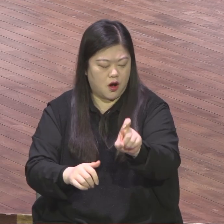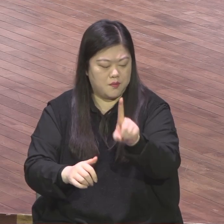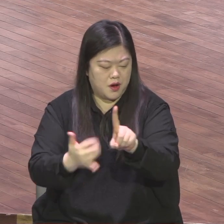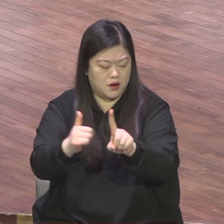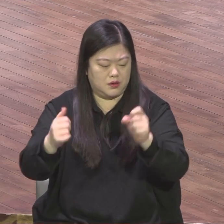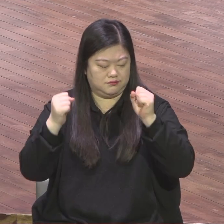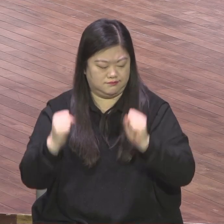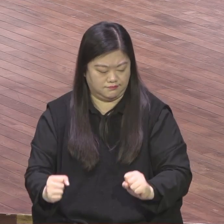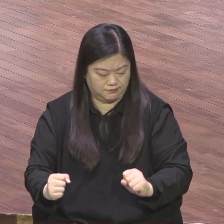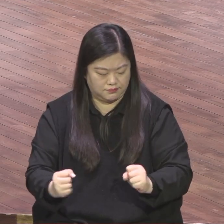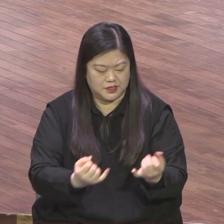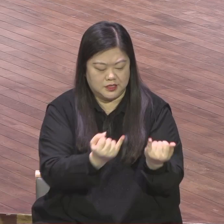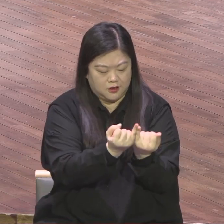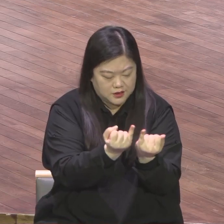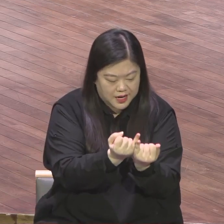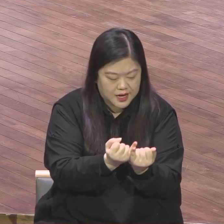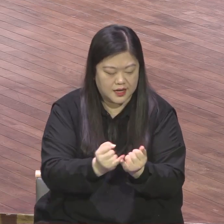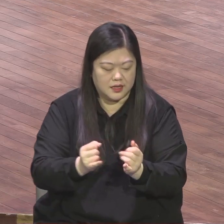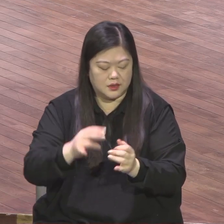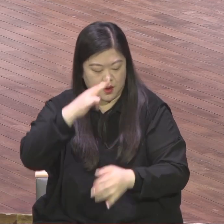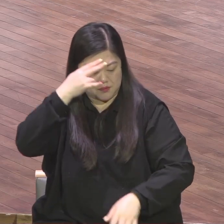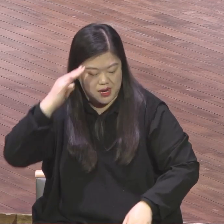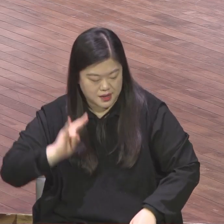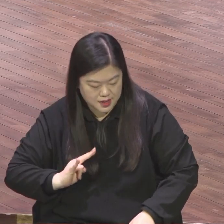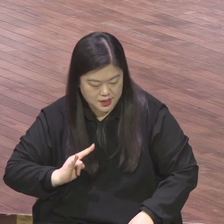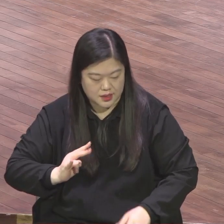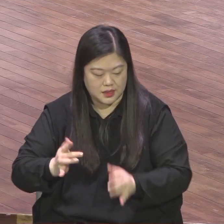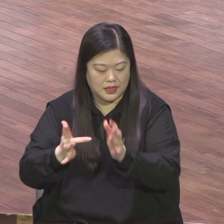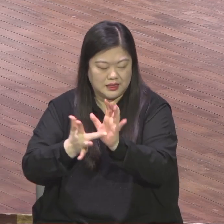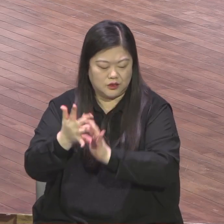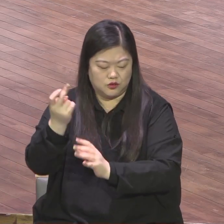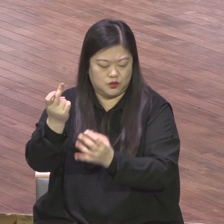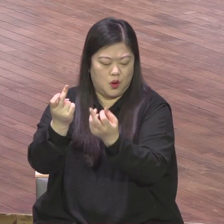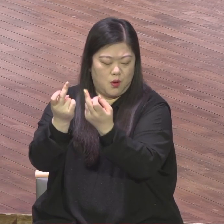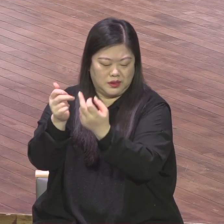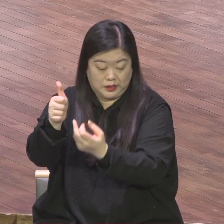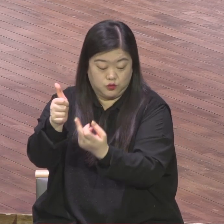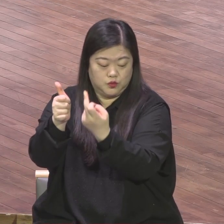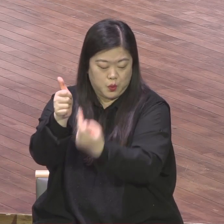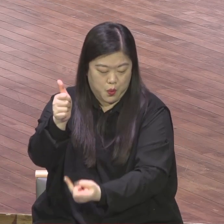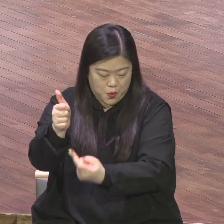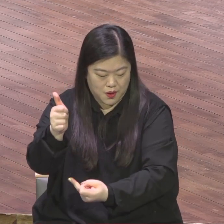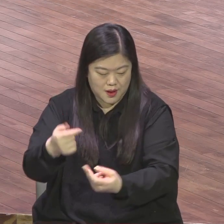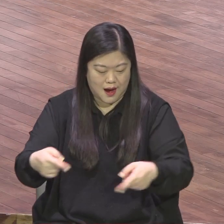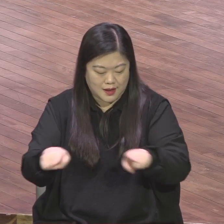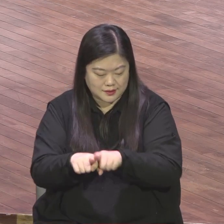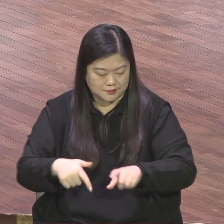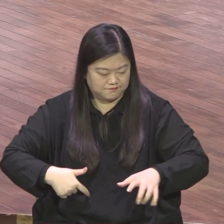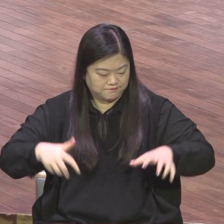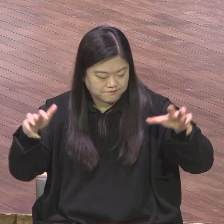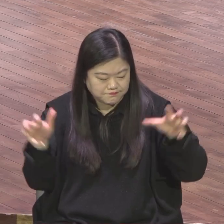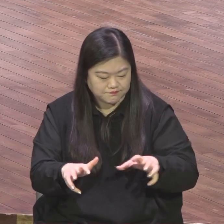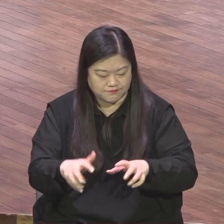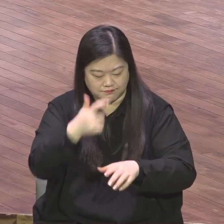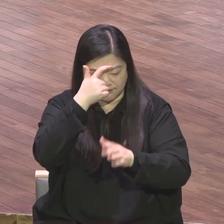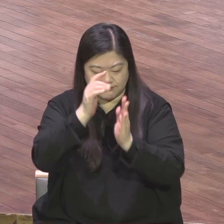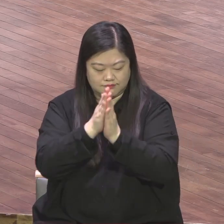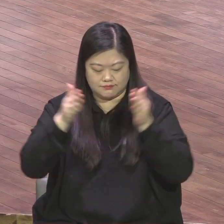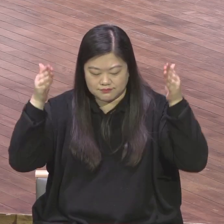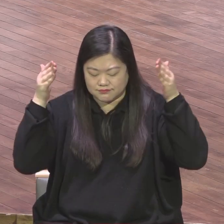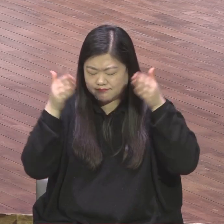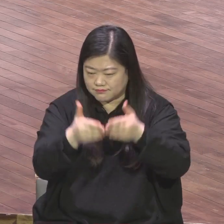있어 여자들과 예수의 어머니 마리아와 예수의 아우들과 더불어 마음을 같이하여 오로지